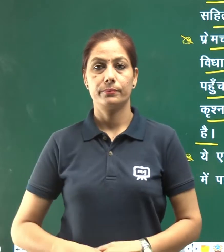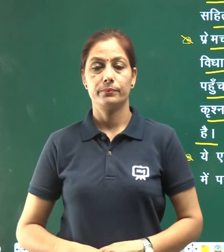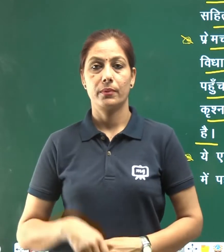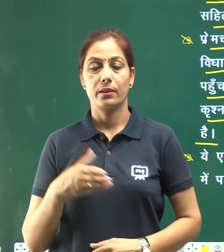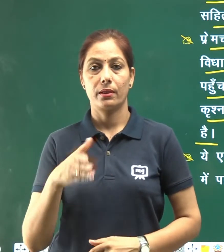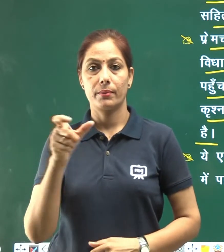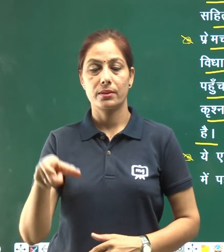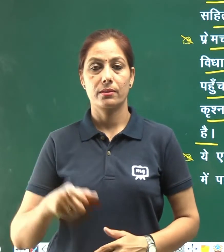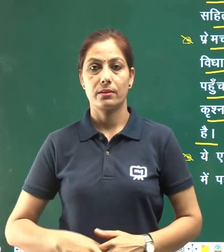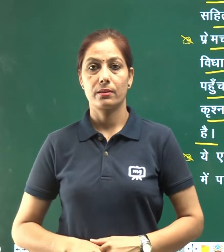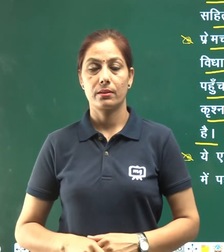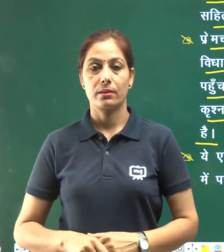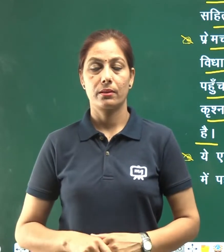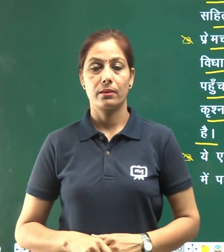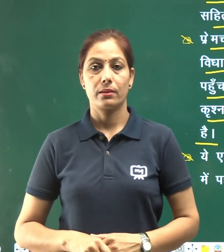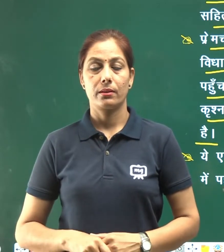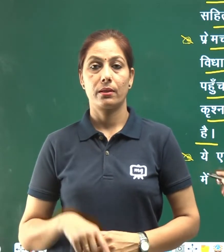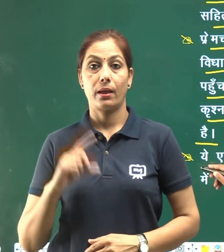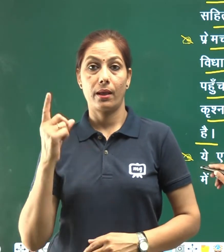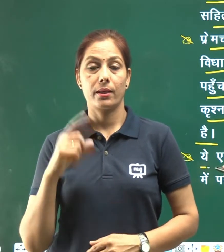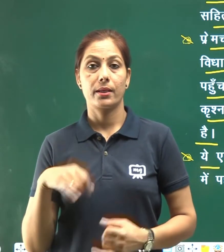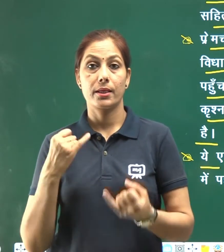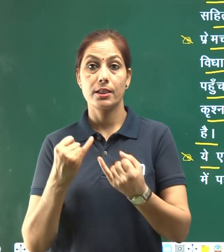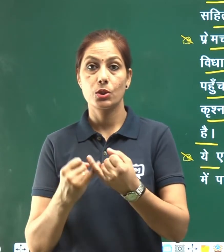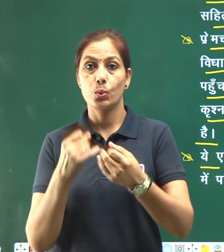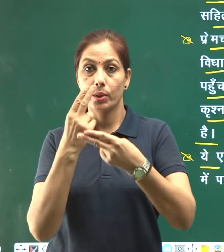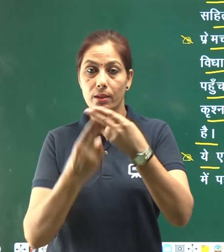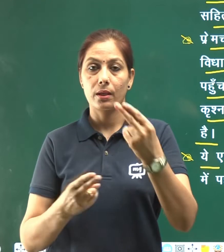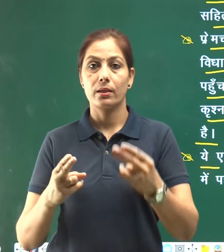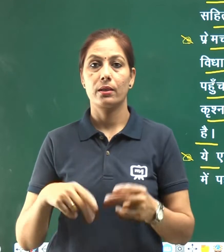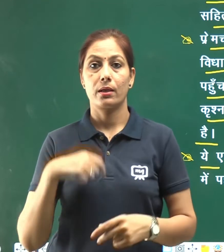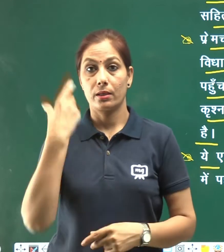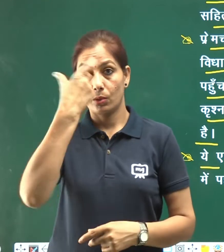ये एक कहानीकार के रूप में